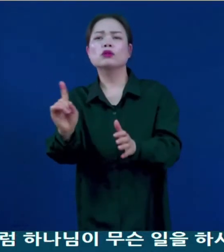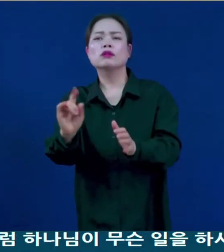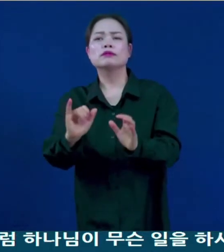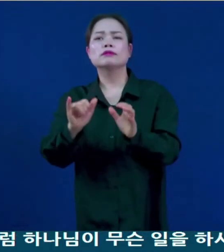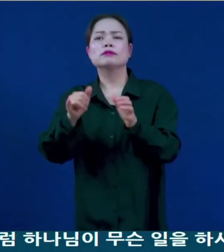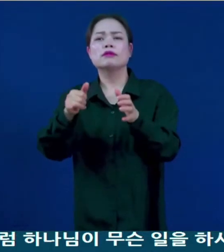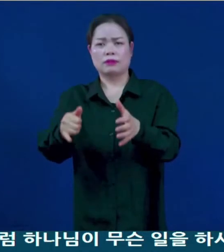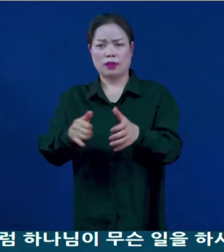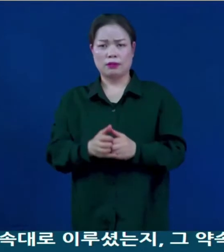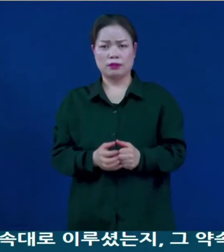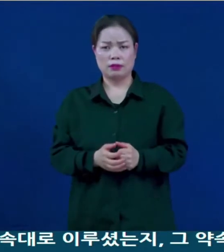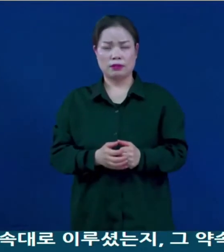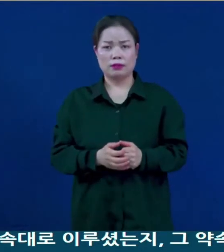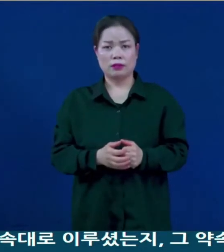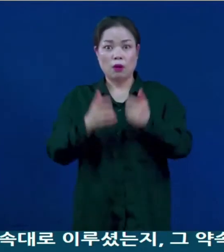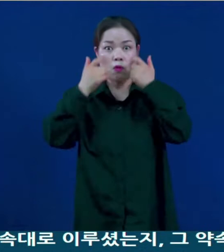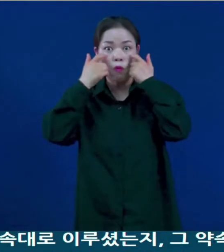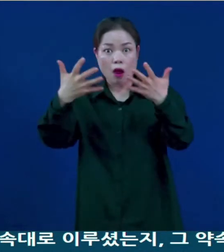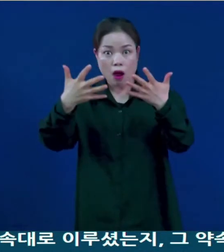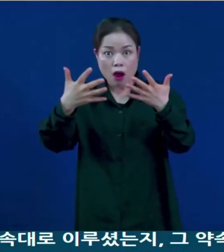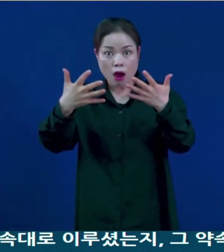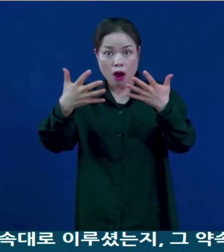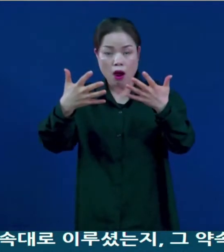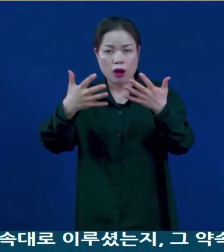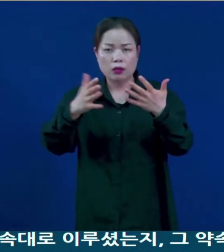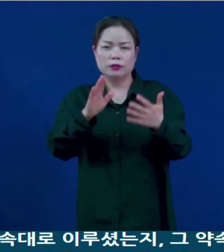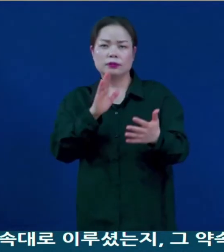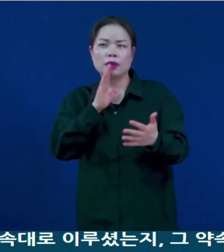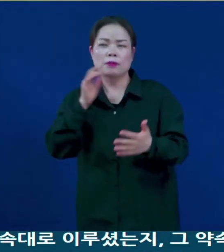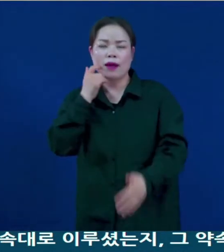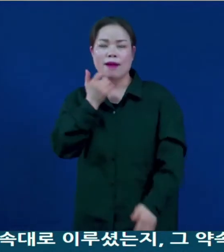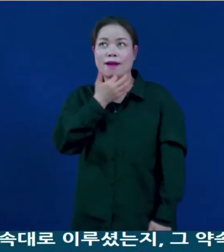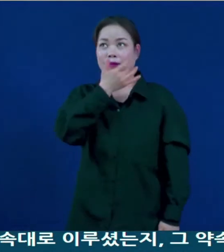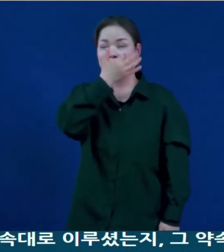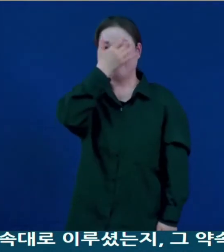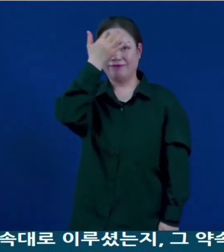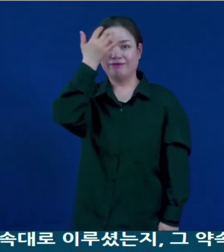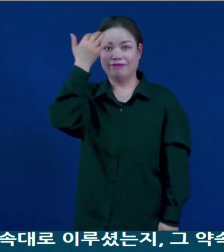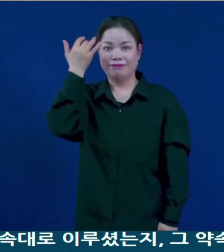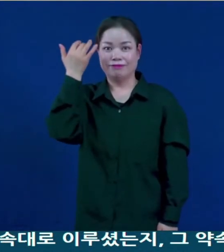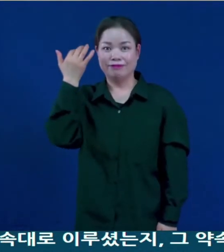세상인지 생생하게, 정말로 아름답게